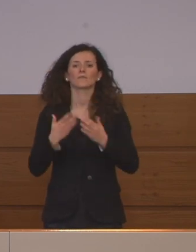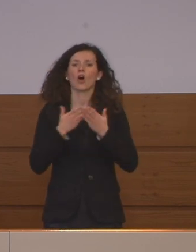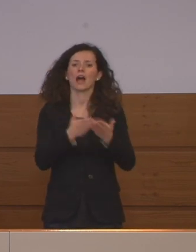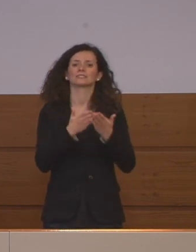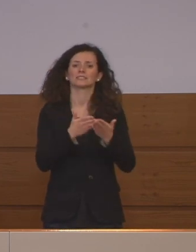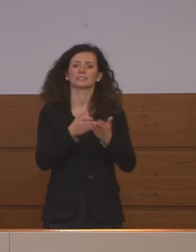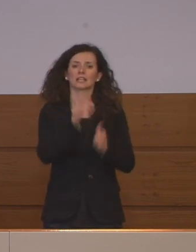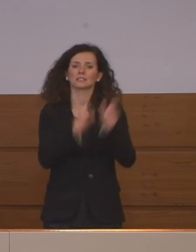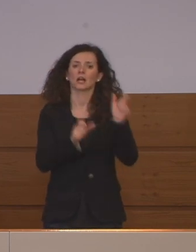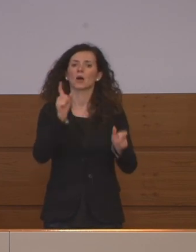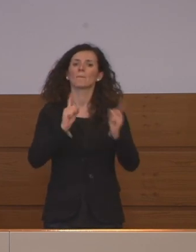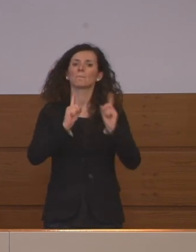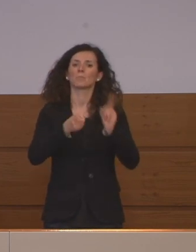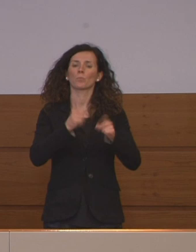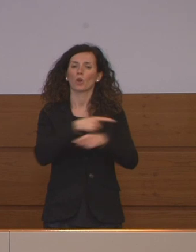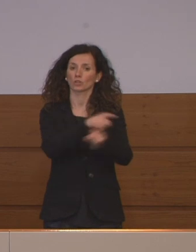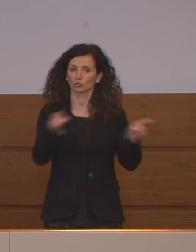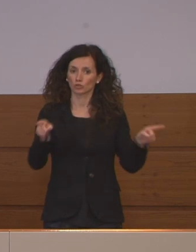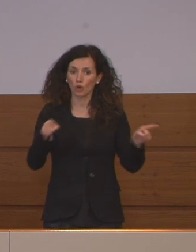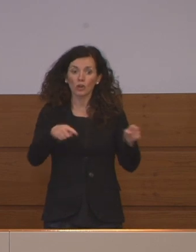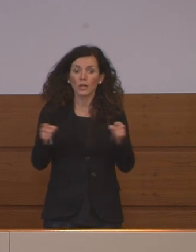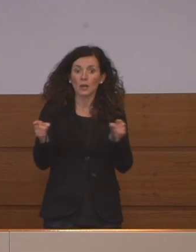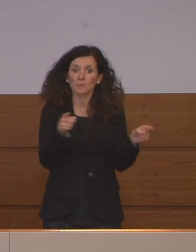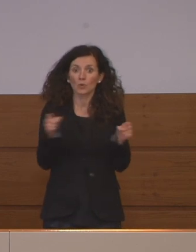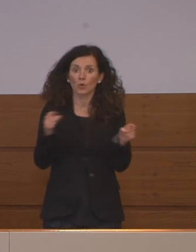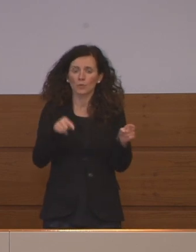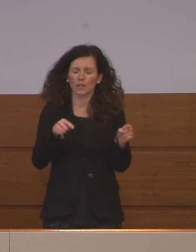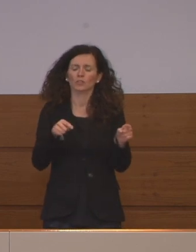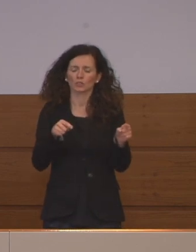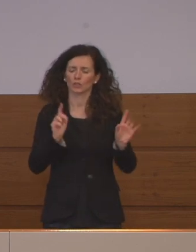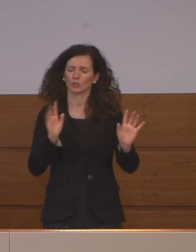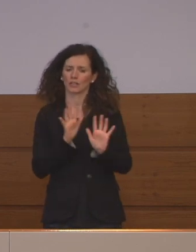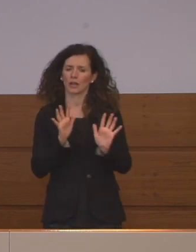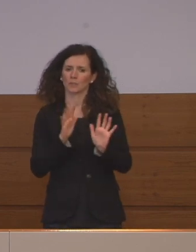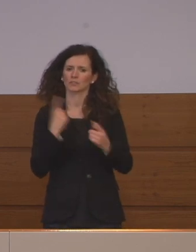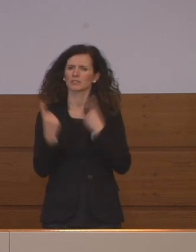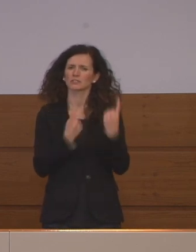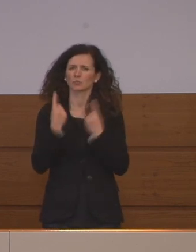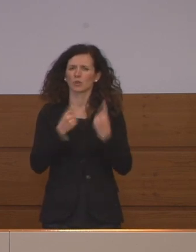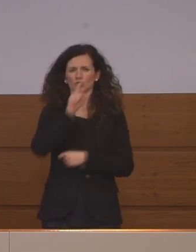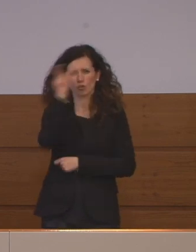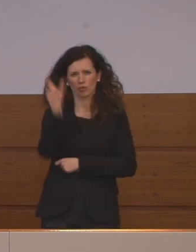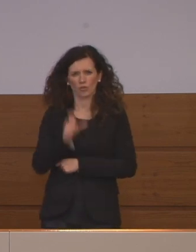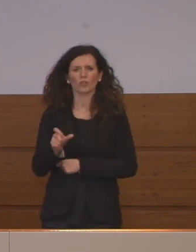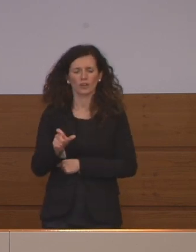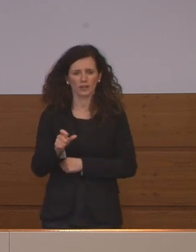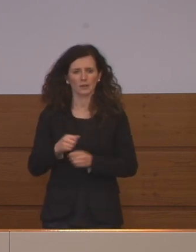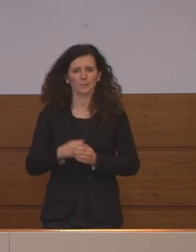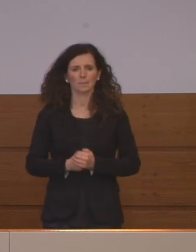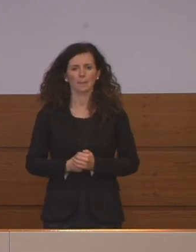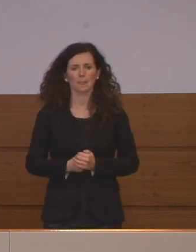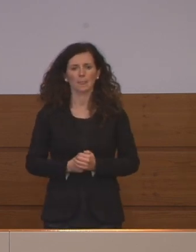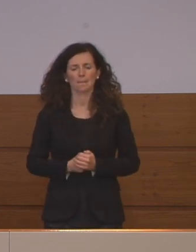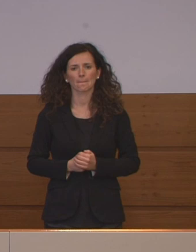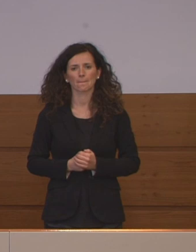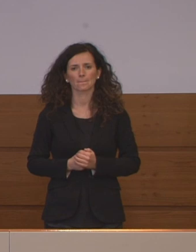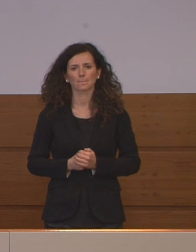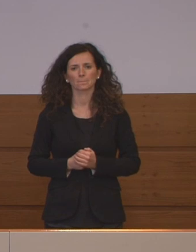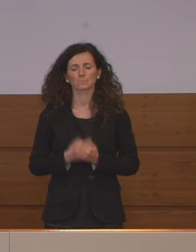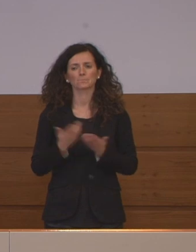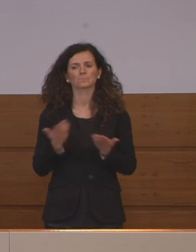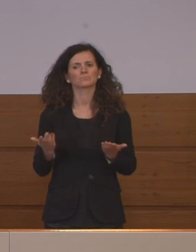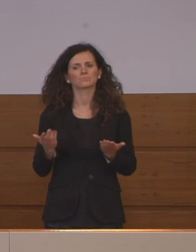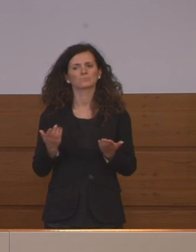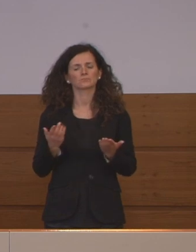alla popolazione che sta vivendo questa drammatica vicenda su tutto il territorio nazionale in particolare segnalo che